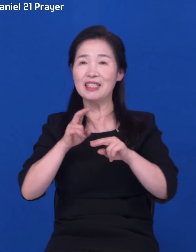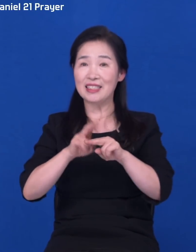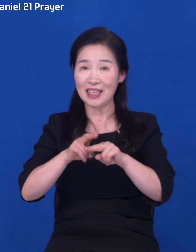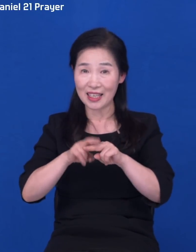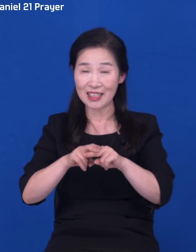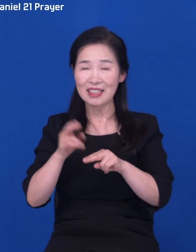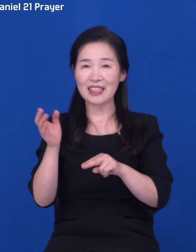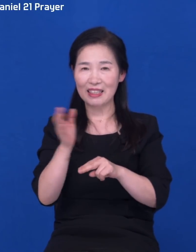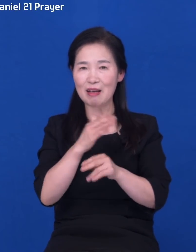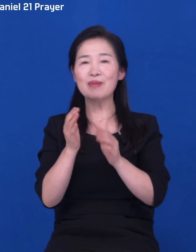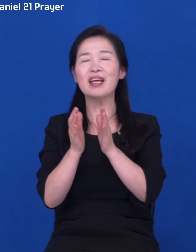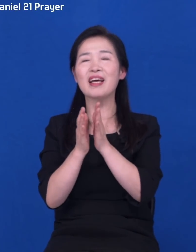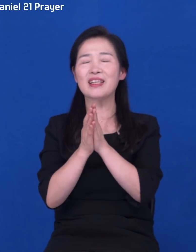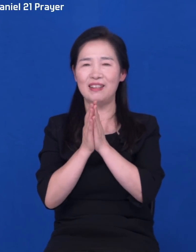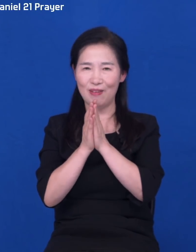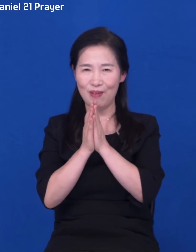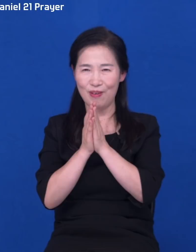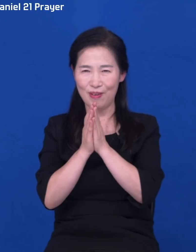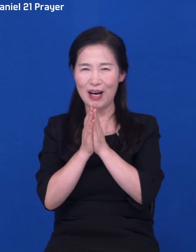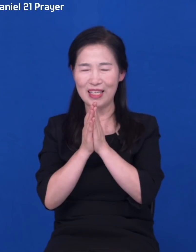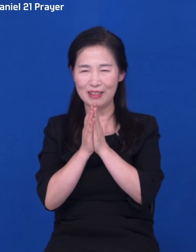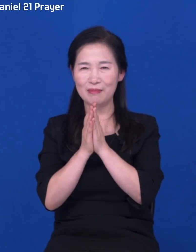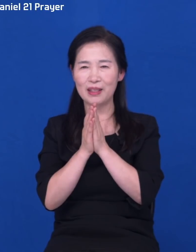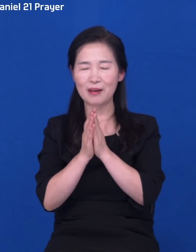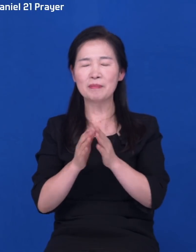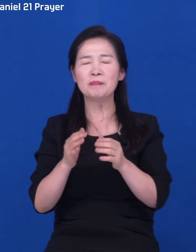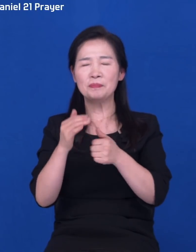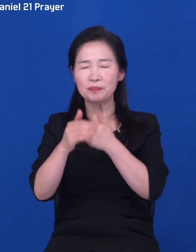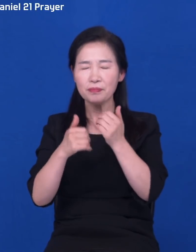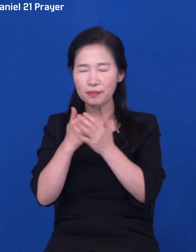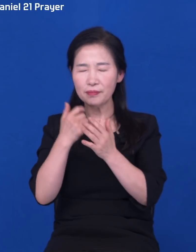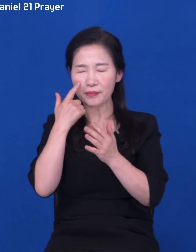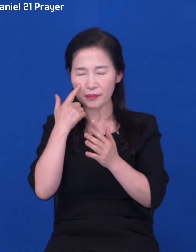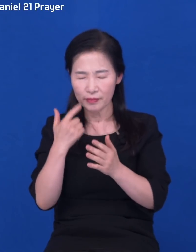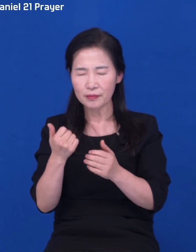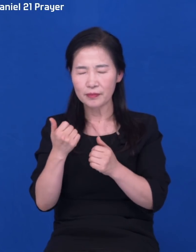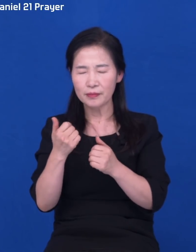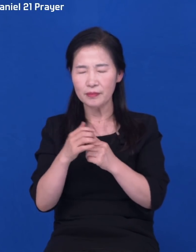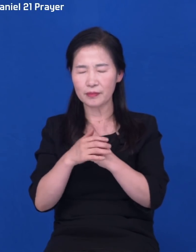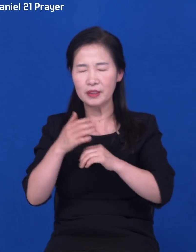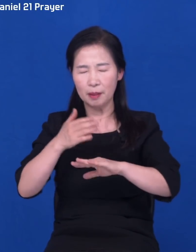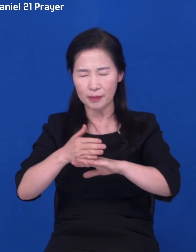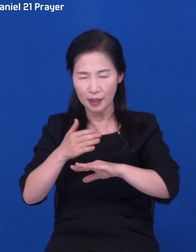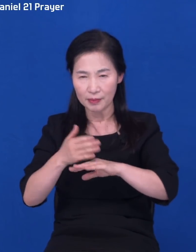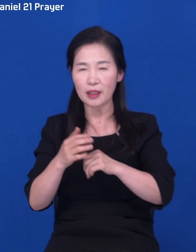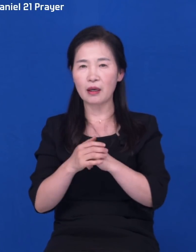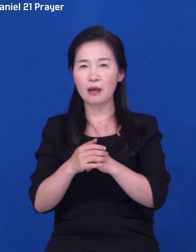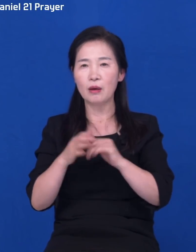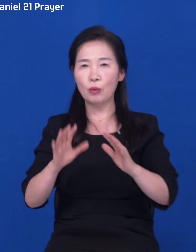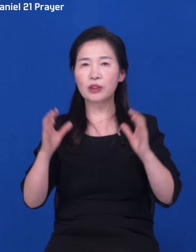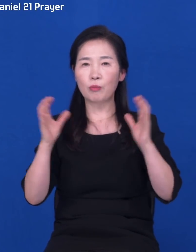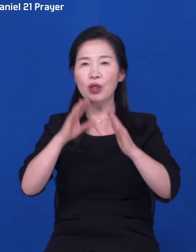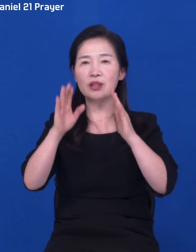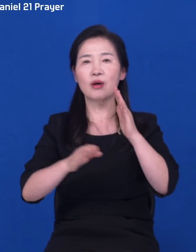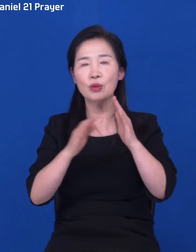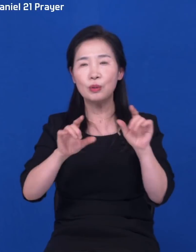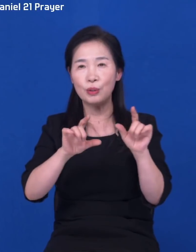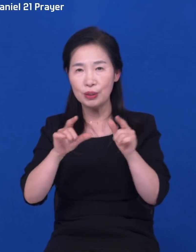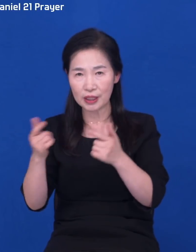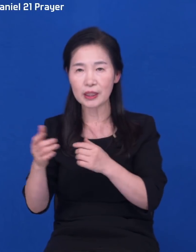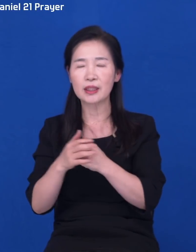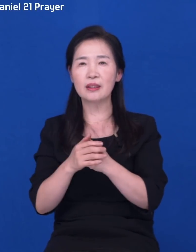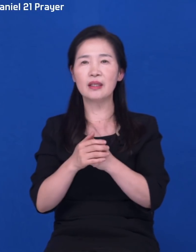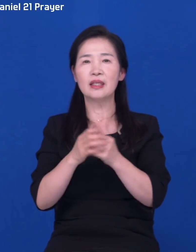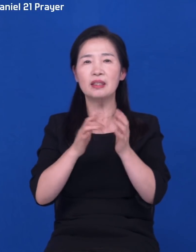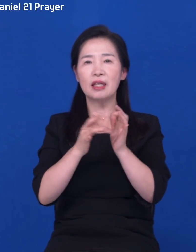마무리하고 내려가겠습니다. 네, 하나님 아버지 감사합니다. 여기 모인 모든 성도분들, 우리가 예수님을